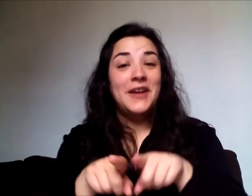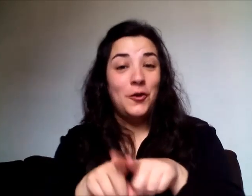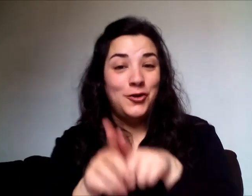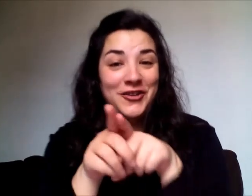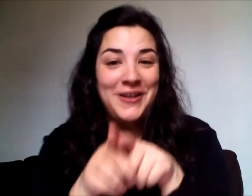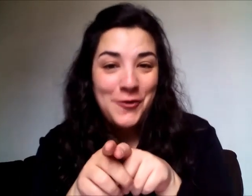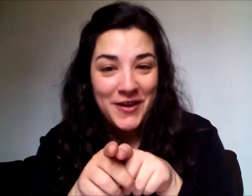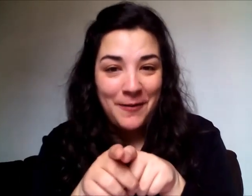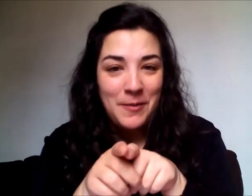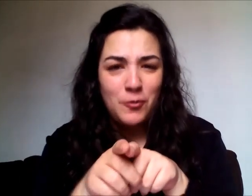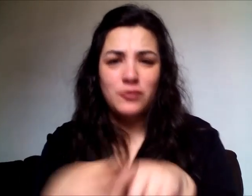que otro signo que sabemos,